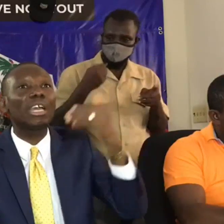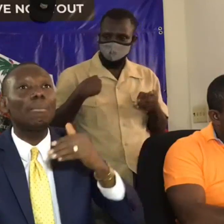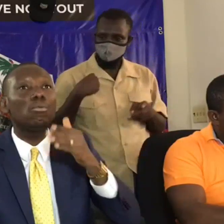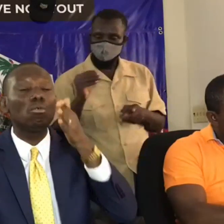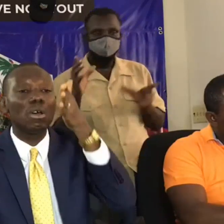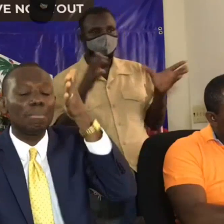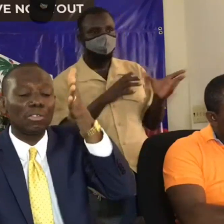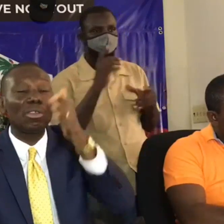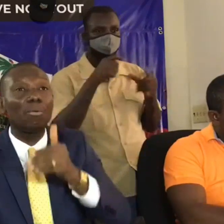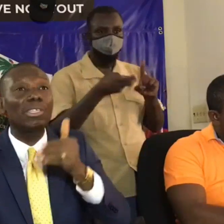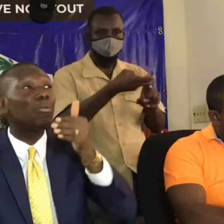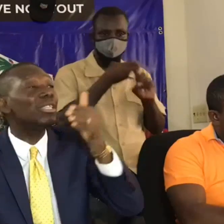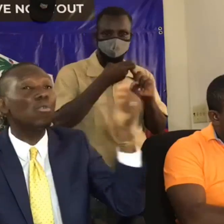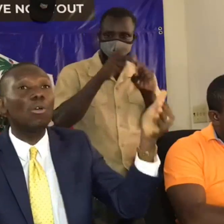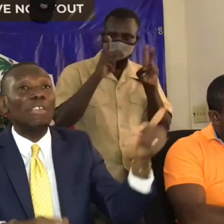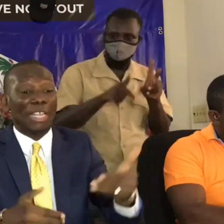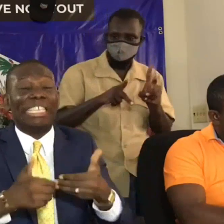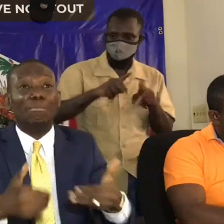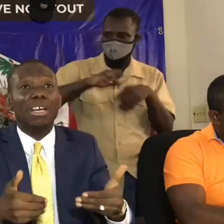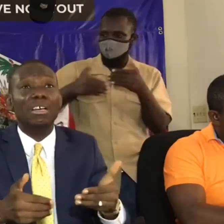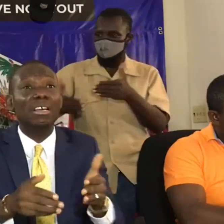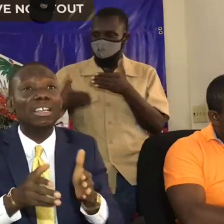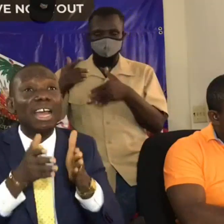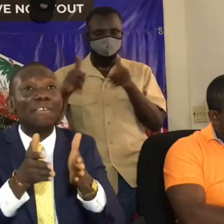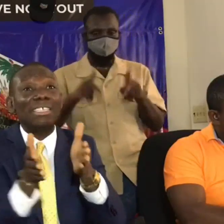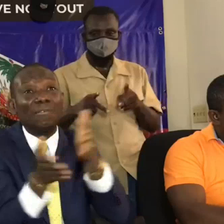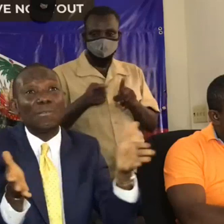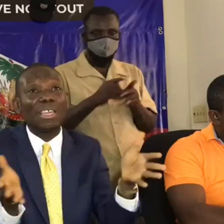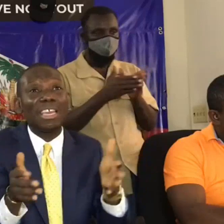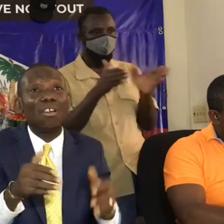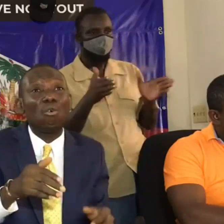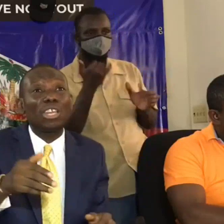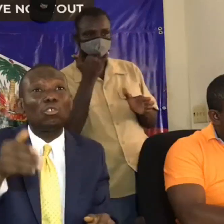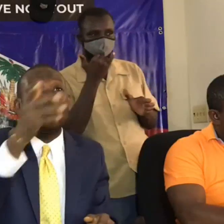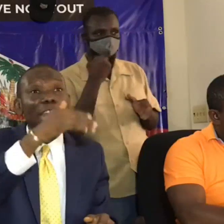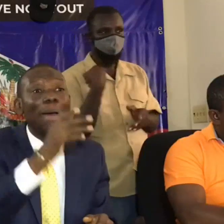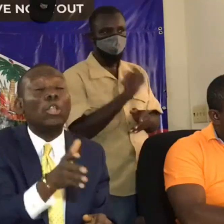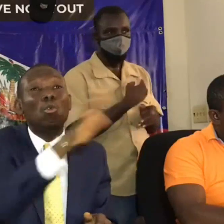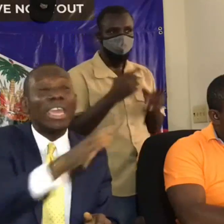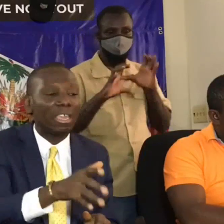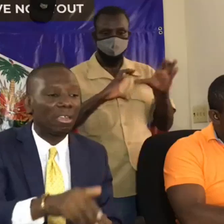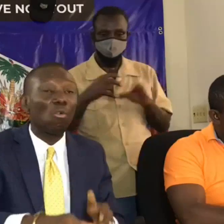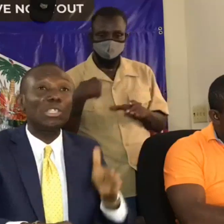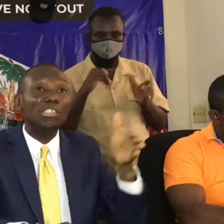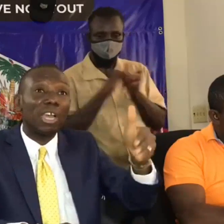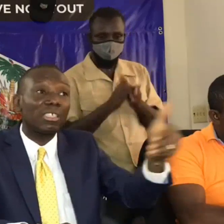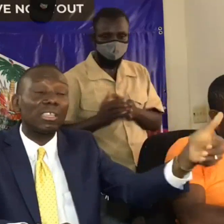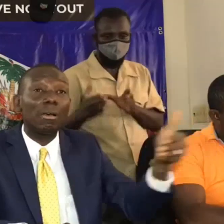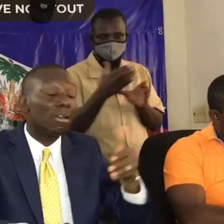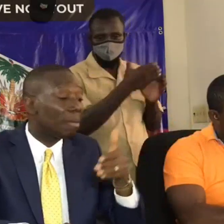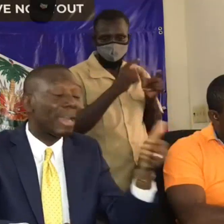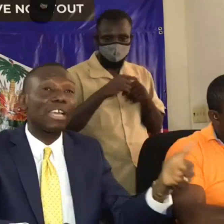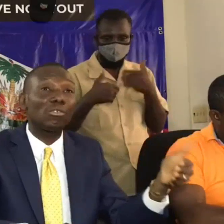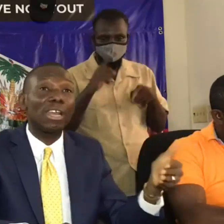liberté, thérapie, prisonniers politiques petit bois, ont été victimes non. Dans la veille 7 février, côté Jovenel, pas doué, continue à